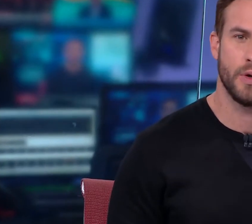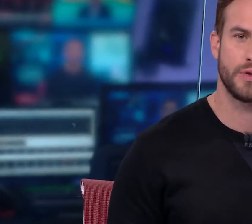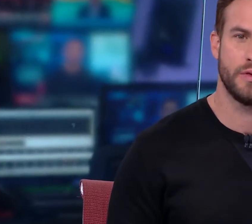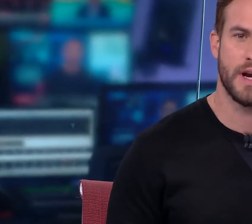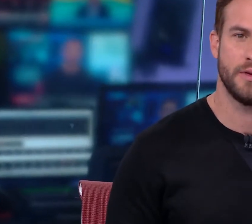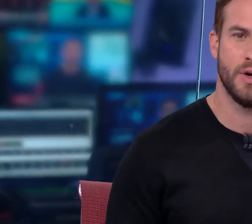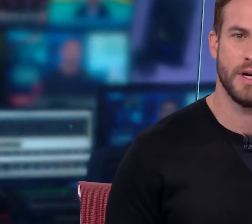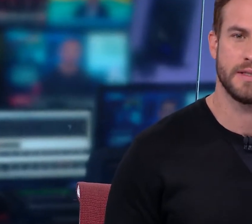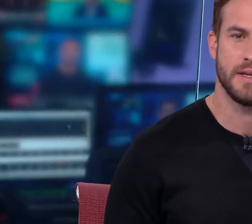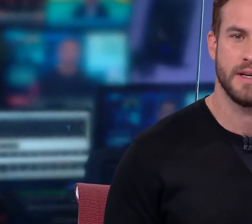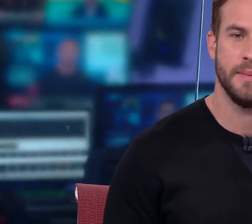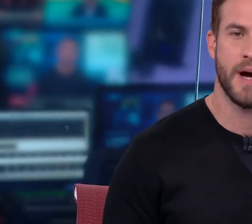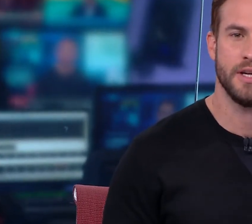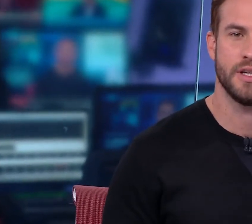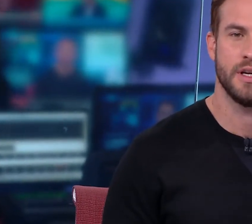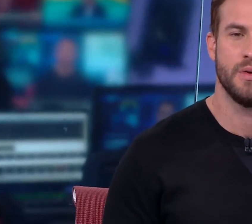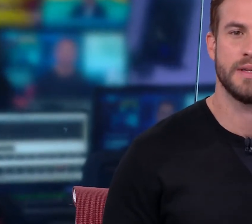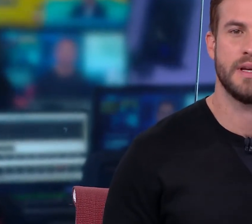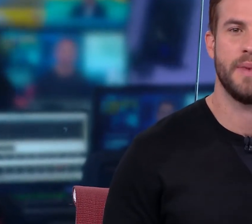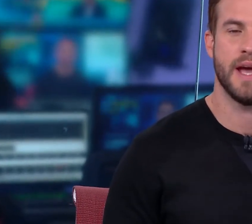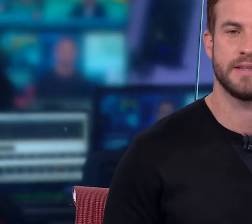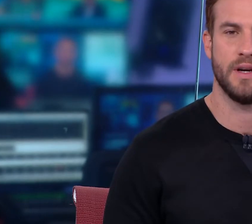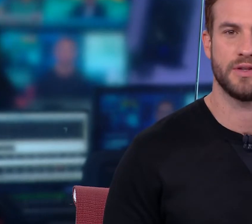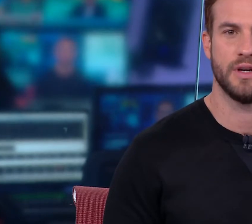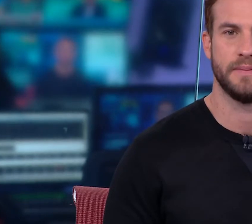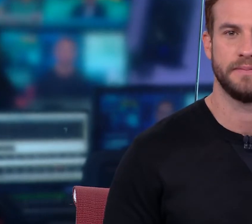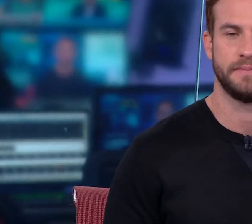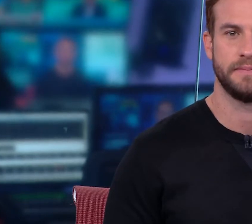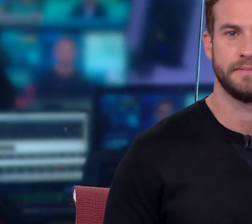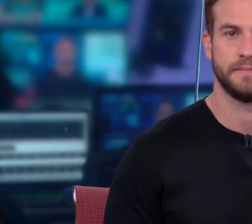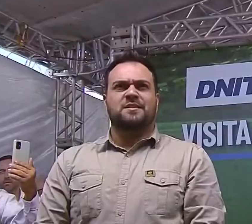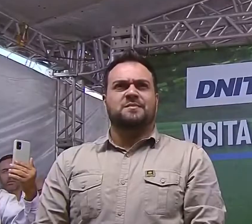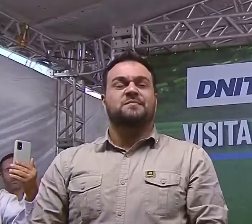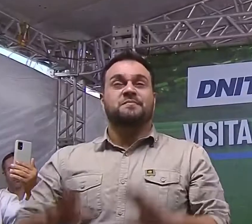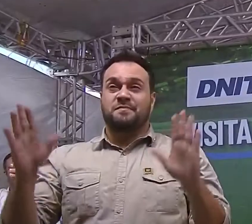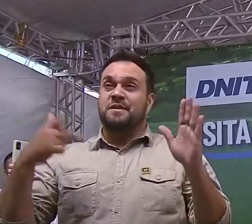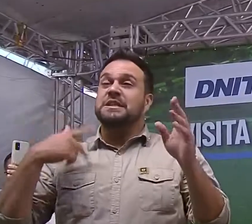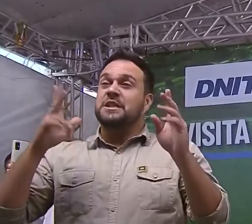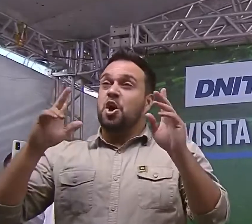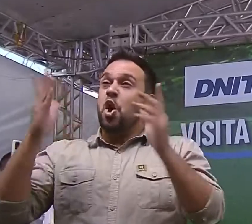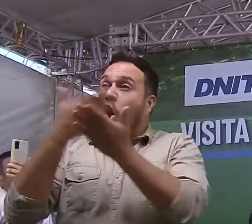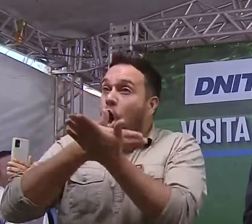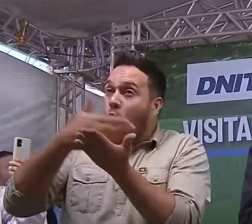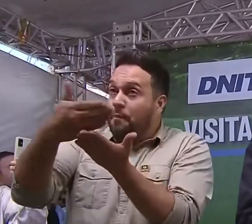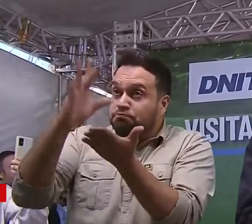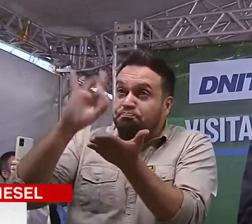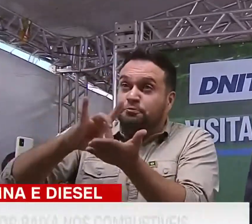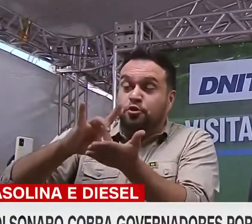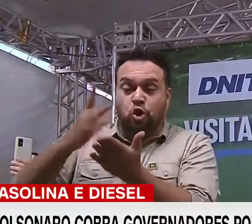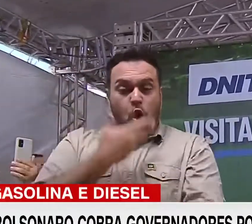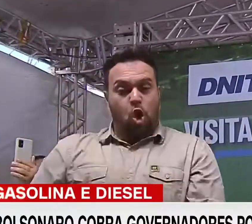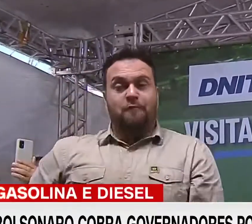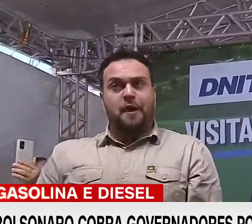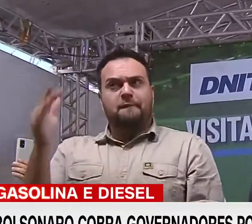Ele cobrou os governadores que baixe o SMS é só começou conosco